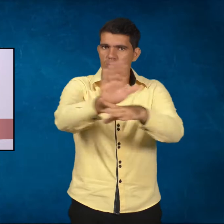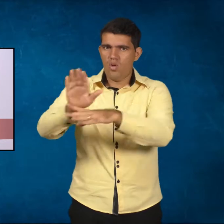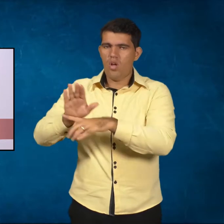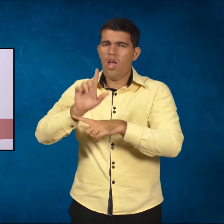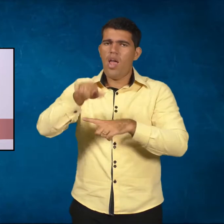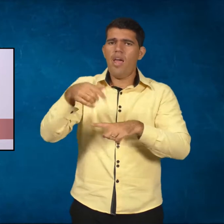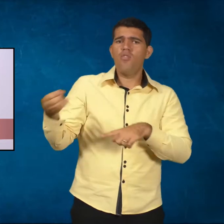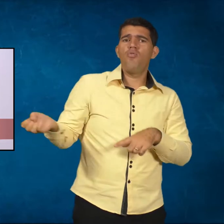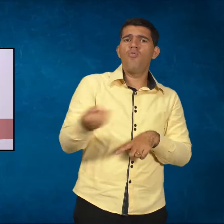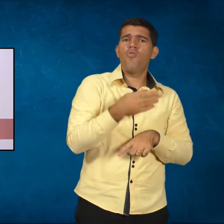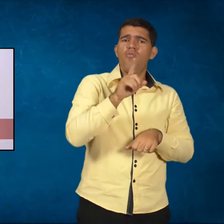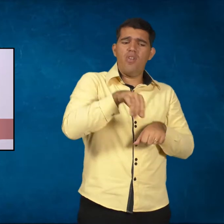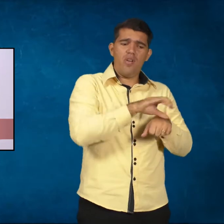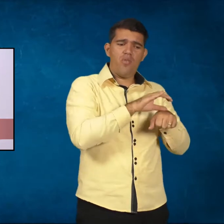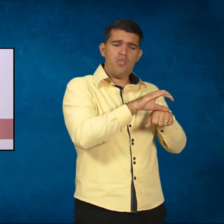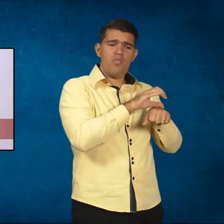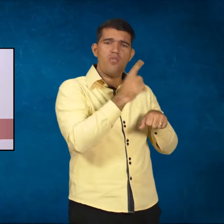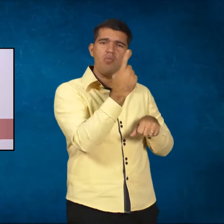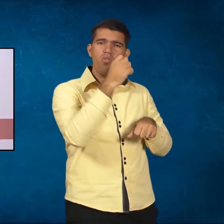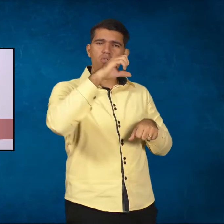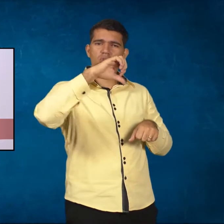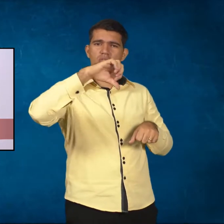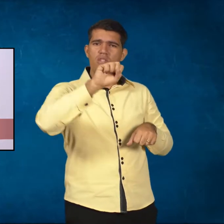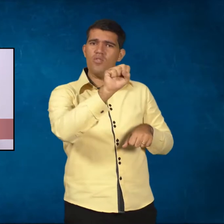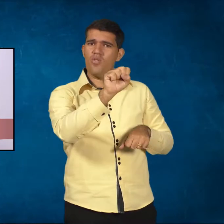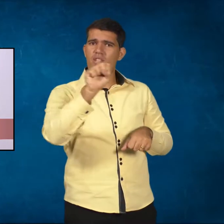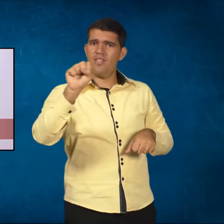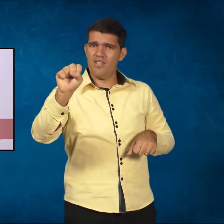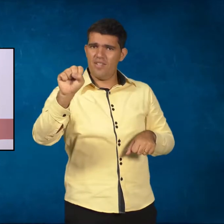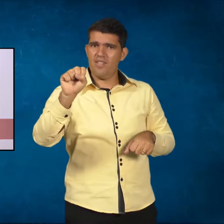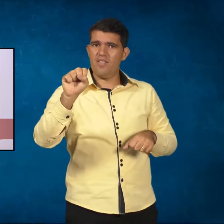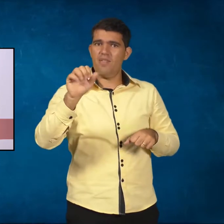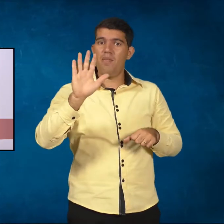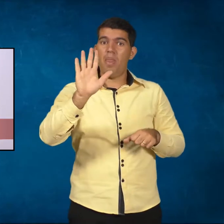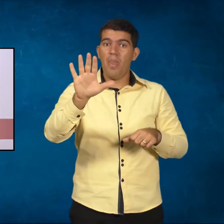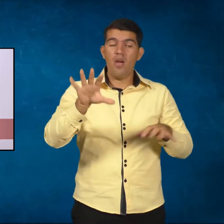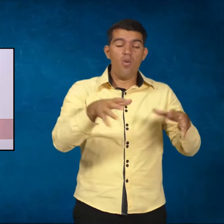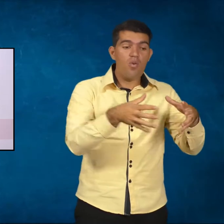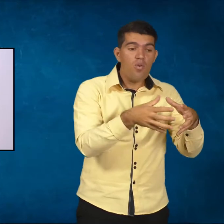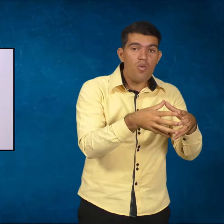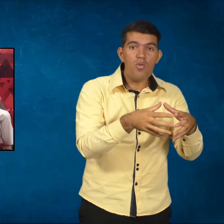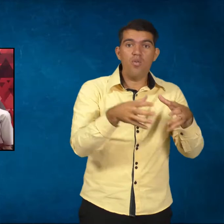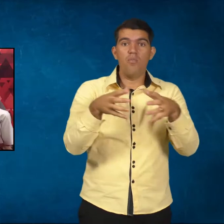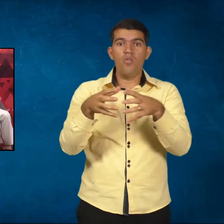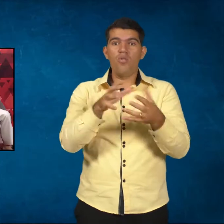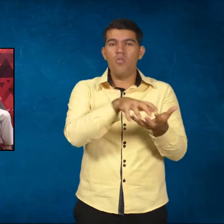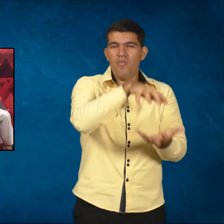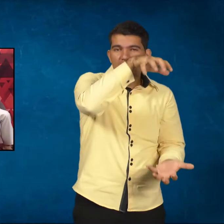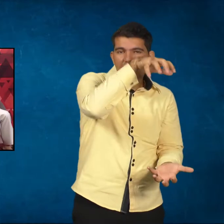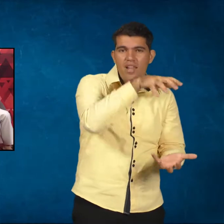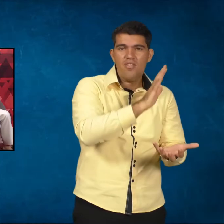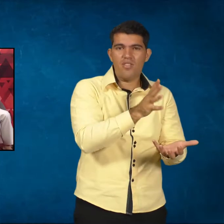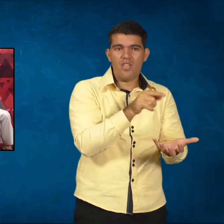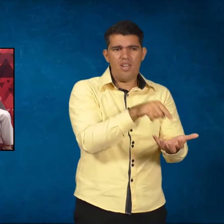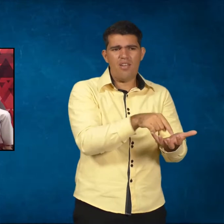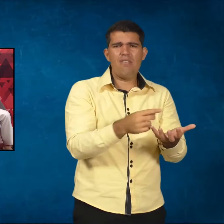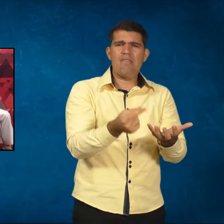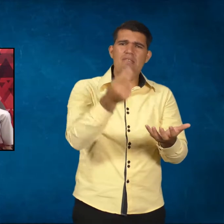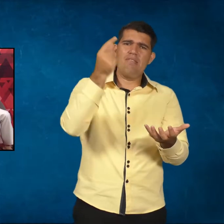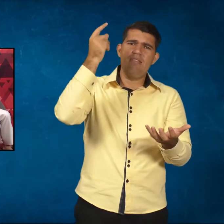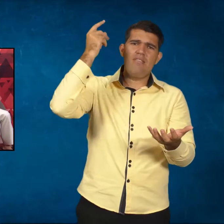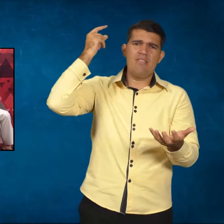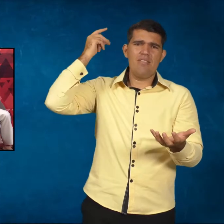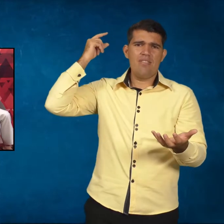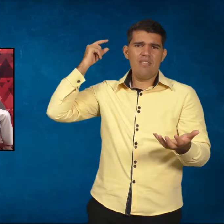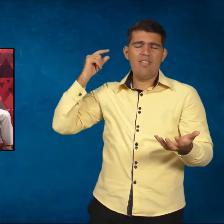recente né da constituição de 88 então esse conjunto populacional com mais idade também